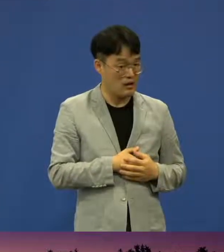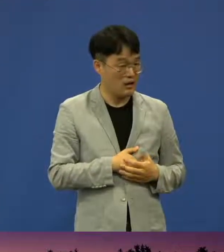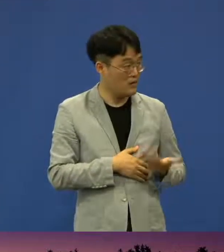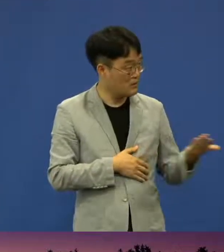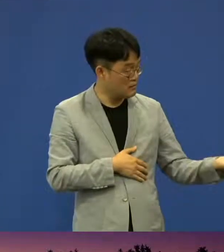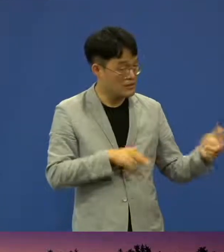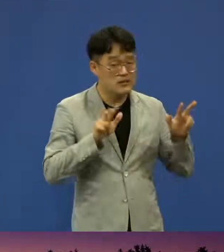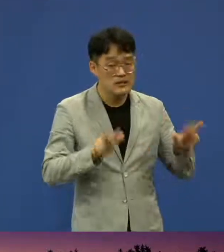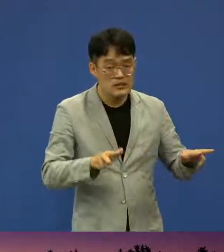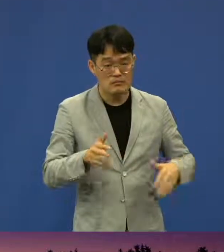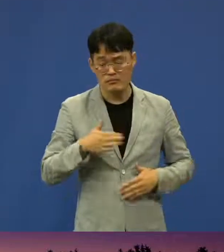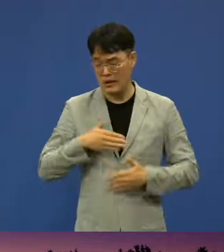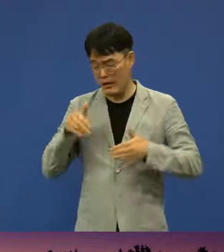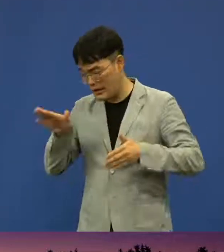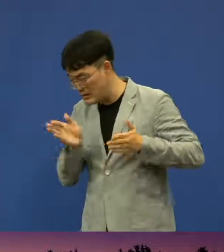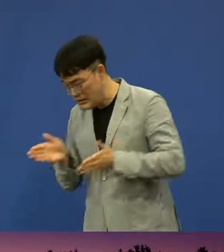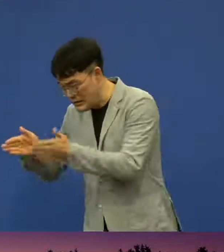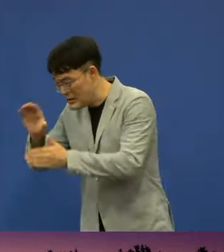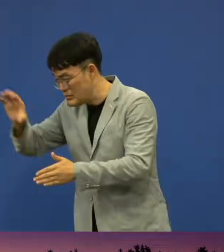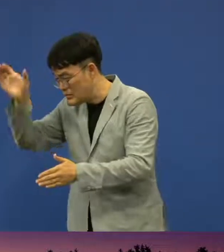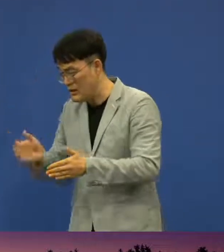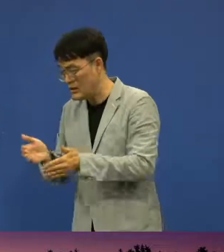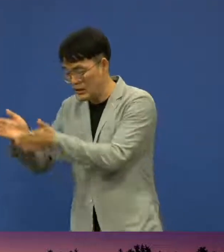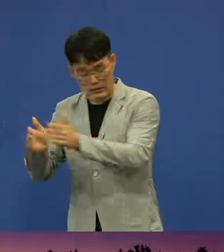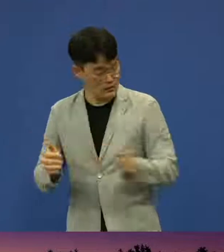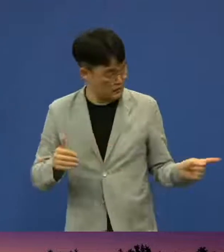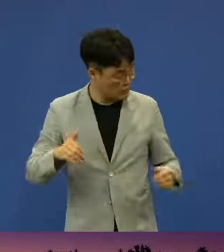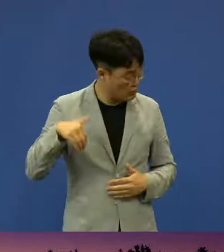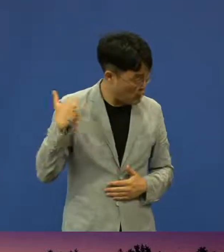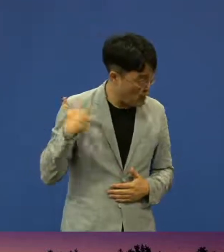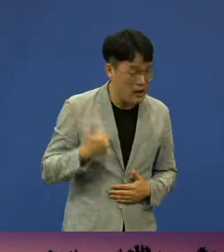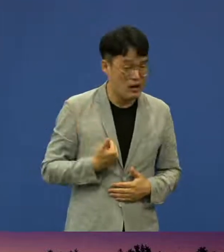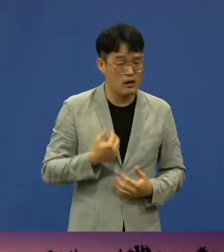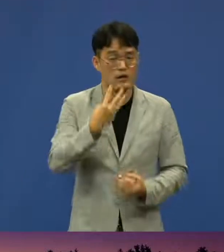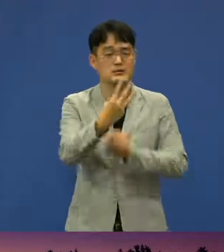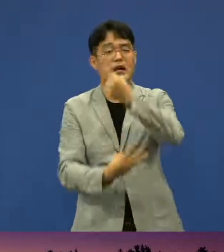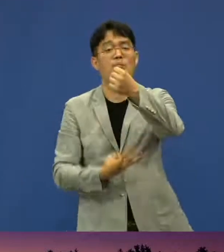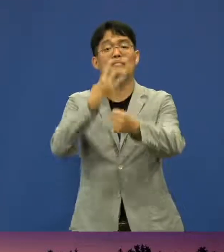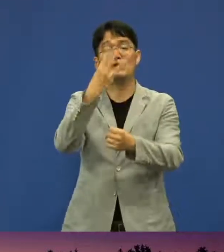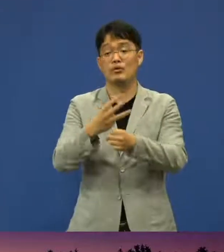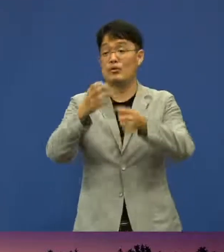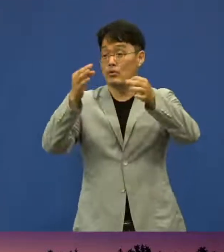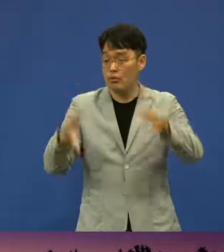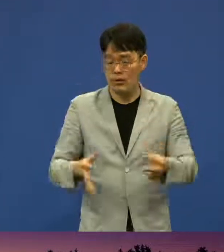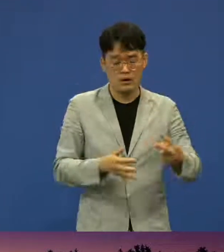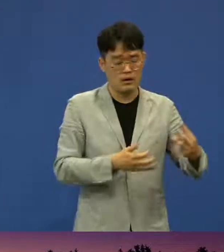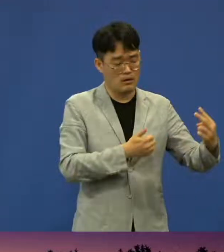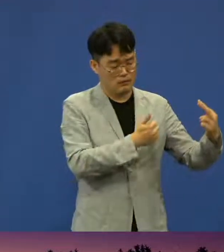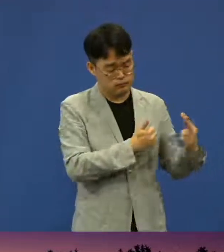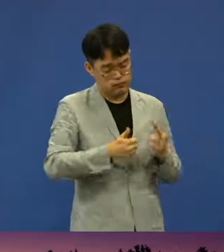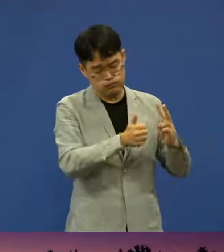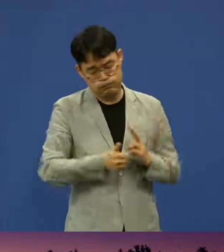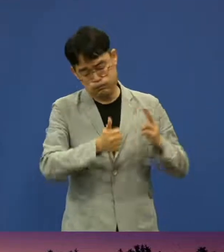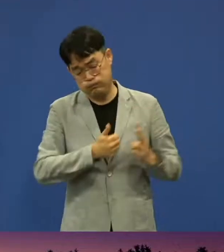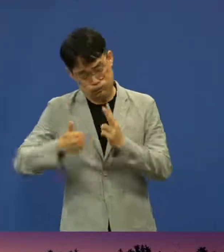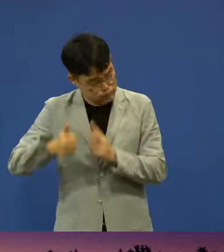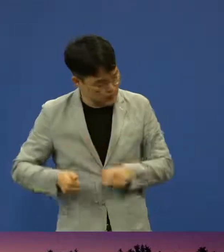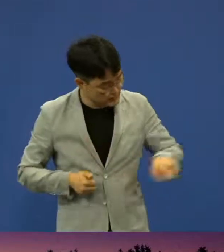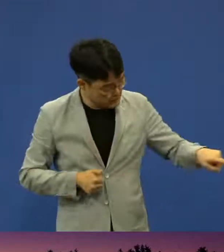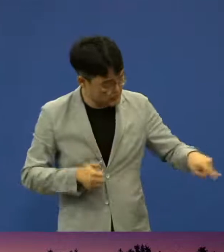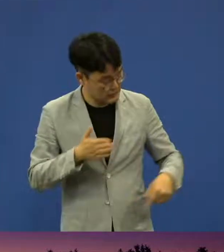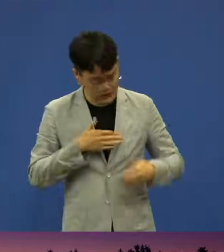거예요. 3년 동안 예수님을 따라다녔지만 예수님이 가시는 길이 무엇인지를 몰랐다는 거예요.